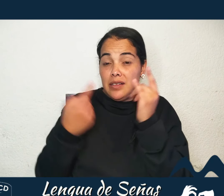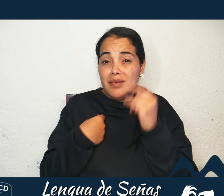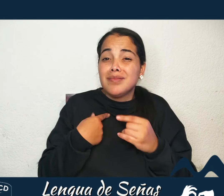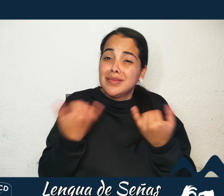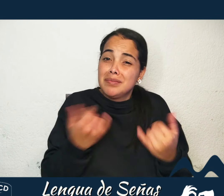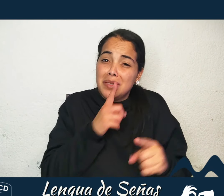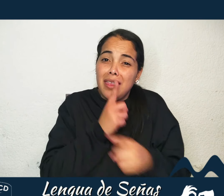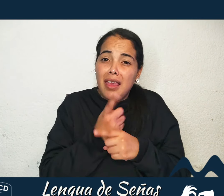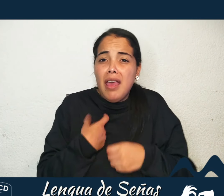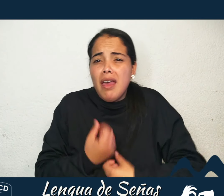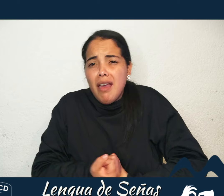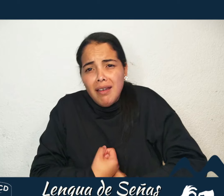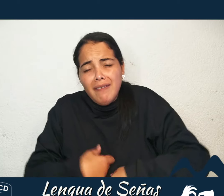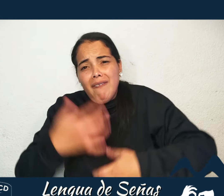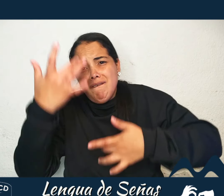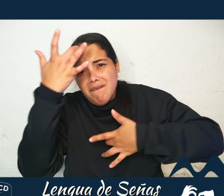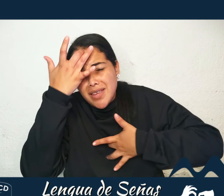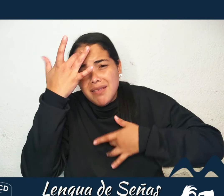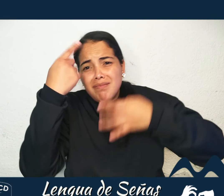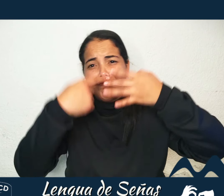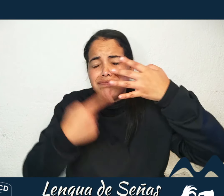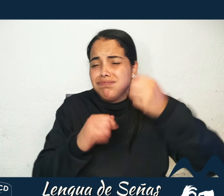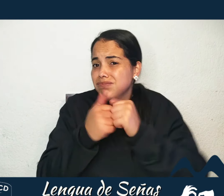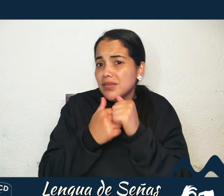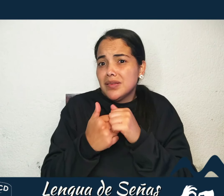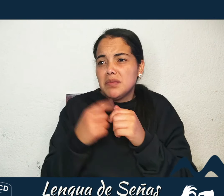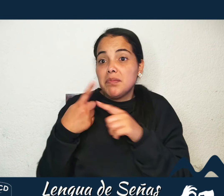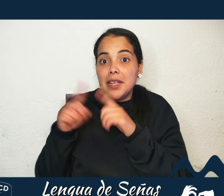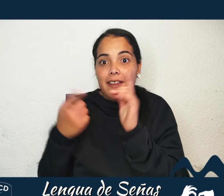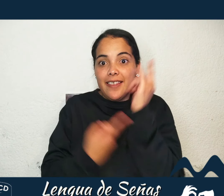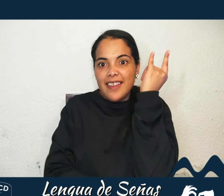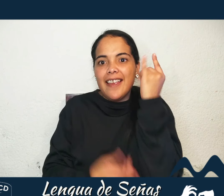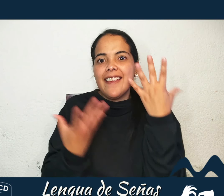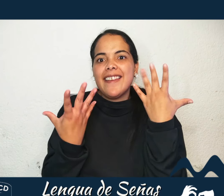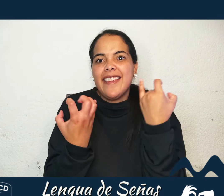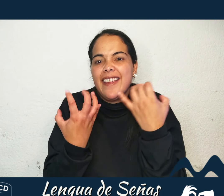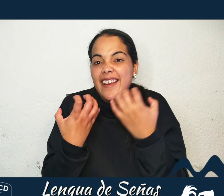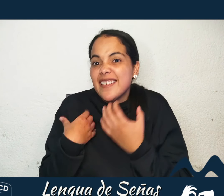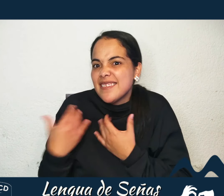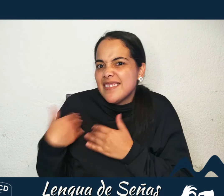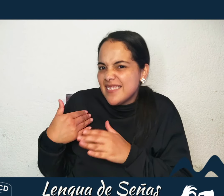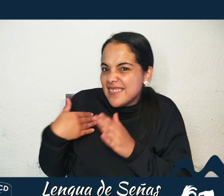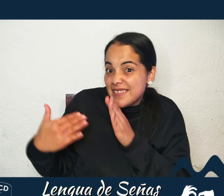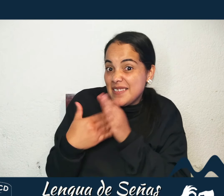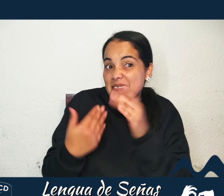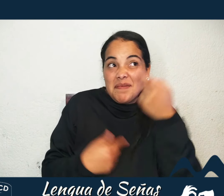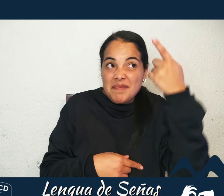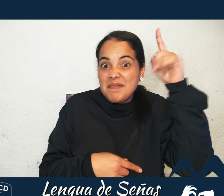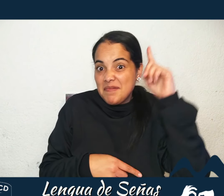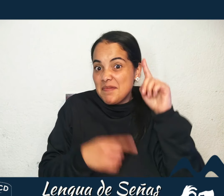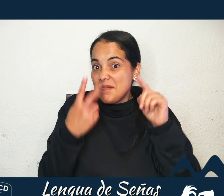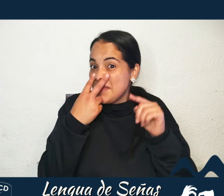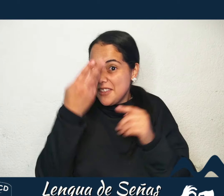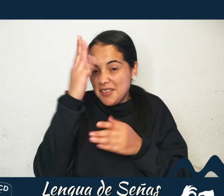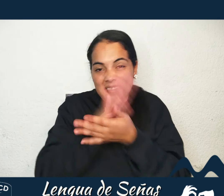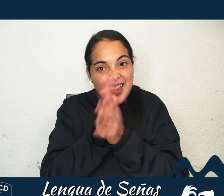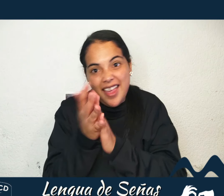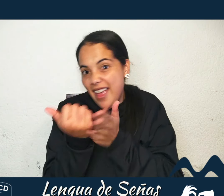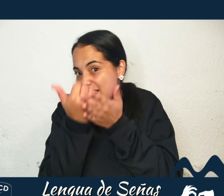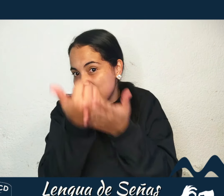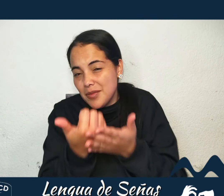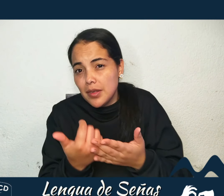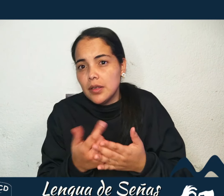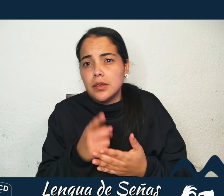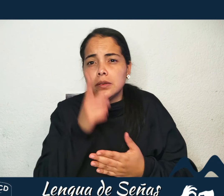esta experiencia única, pueda hacerle daño y llevarle a él a una soberbia o a exaltarse, a jactarse de